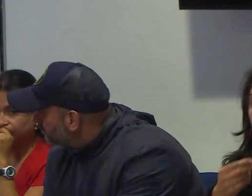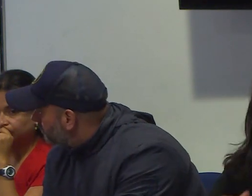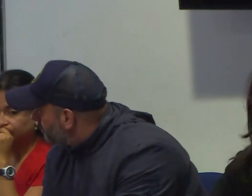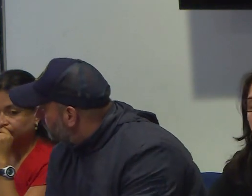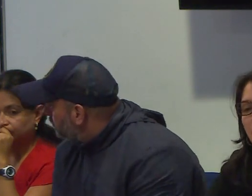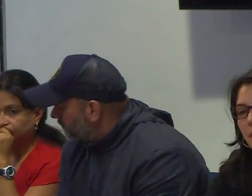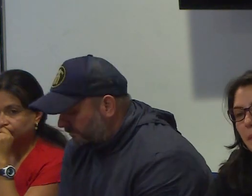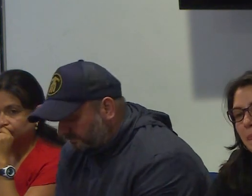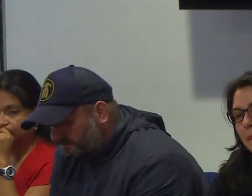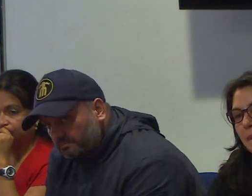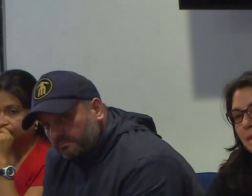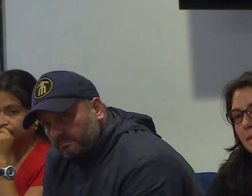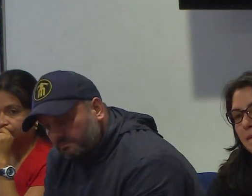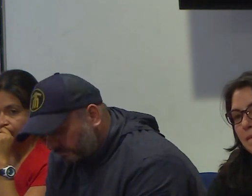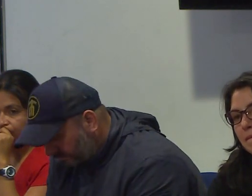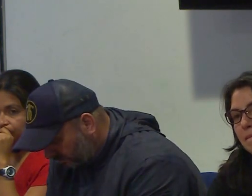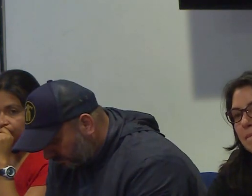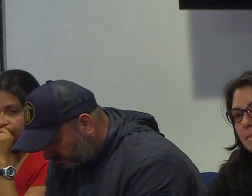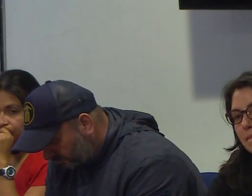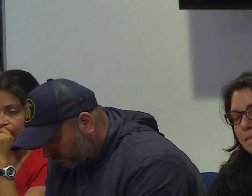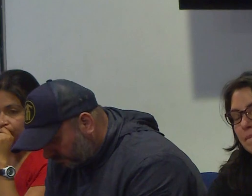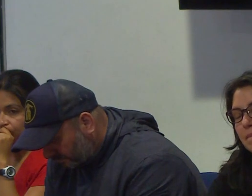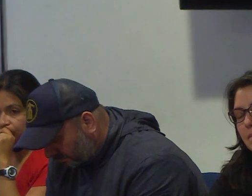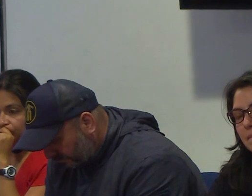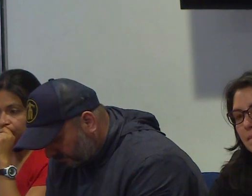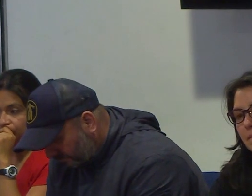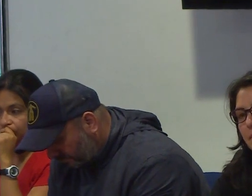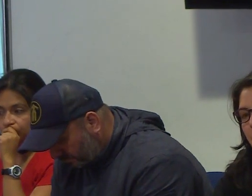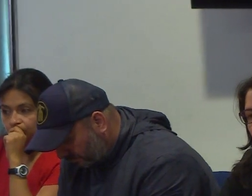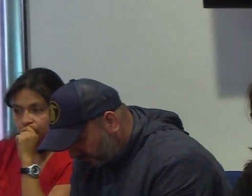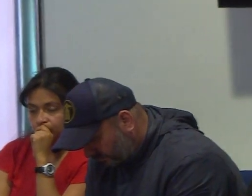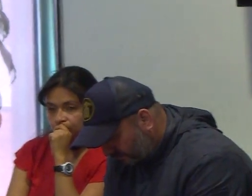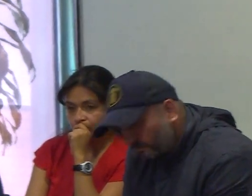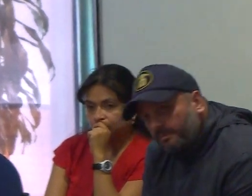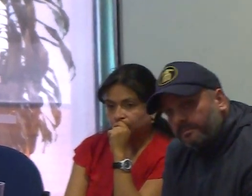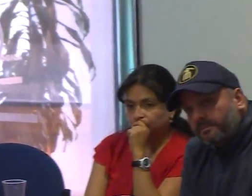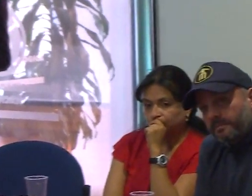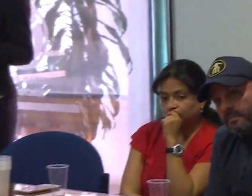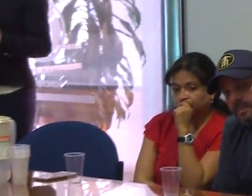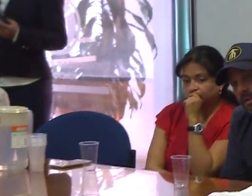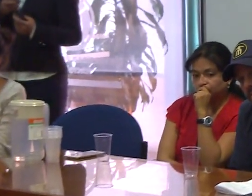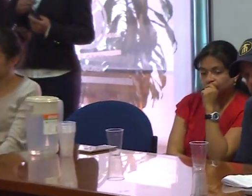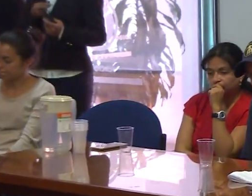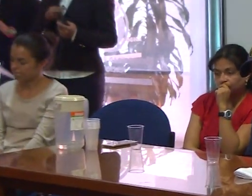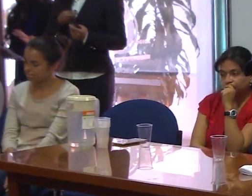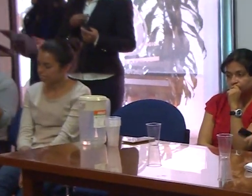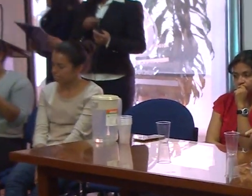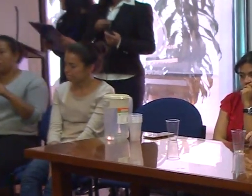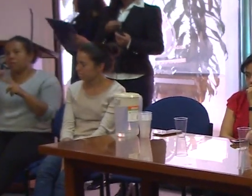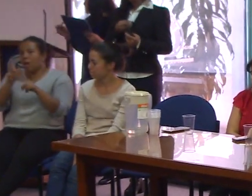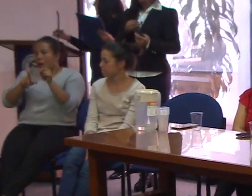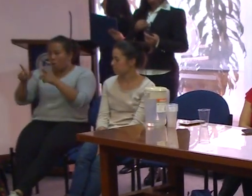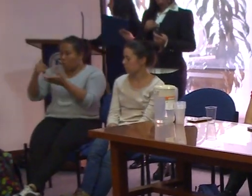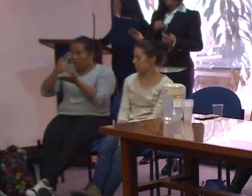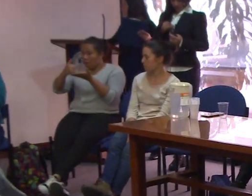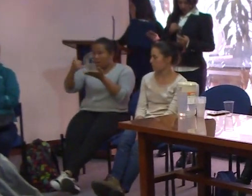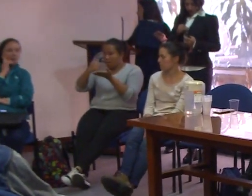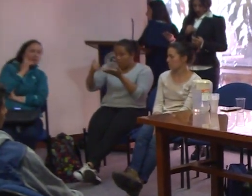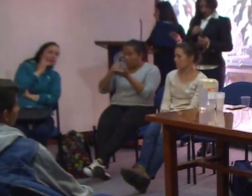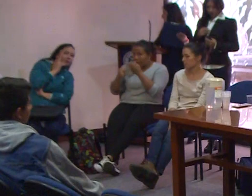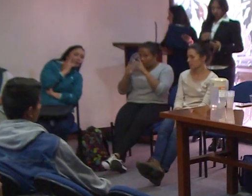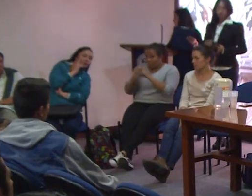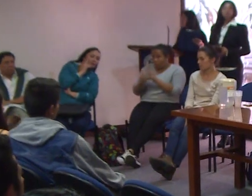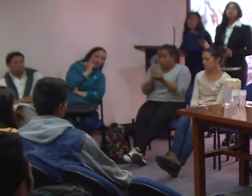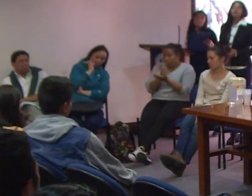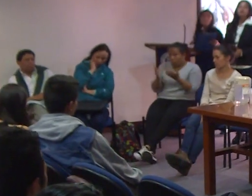mucho las dinámicas de cada línea, pero cada línea tiene cosas muy interesantes que pueden